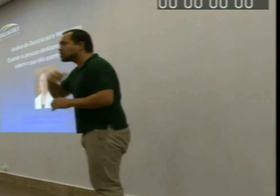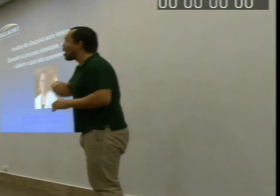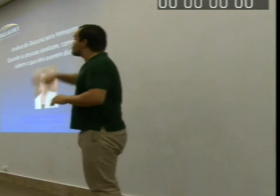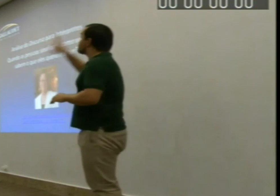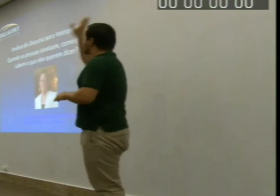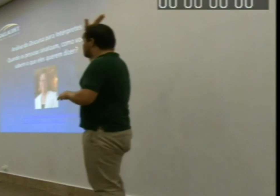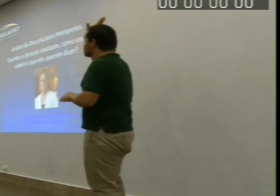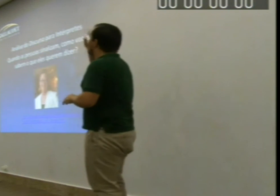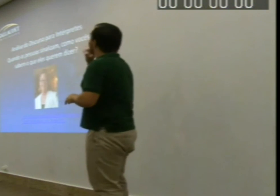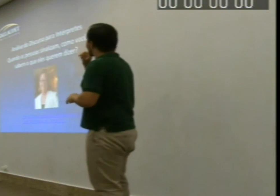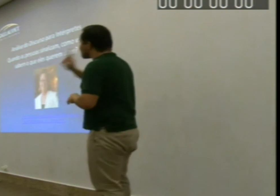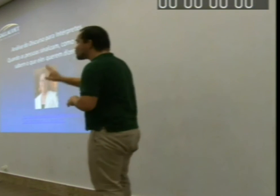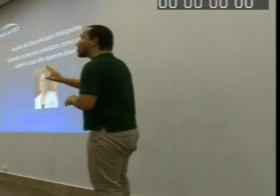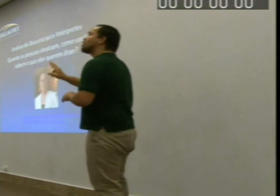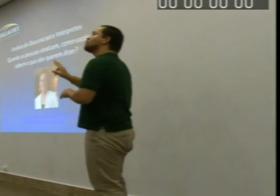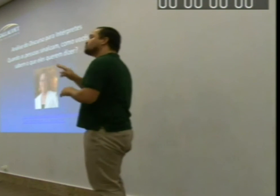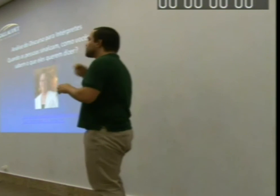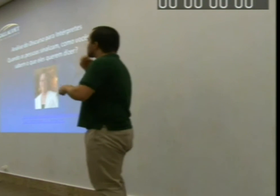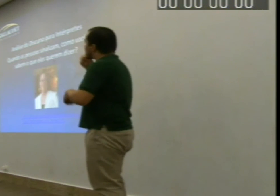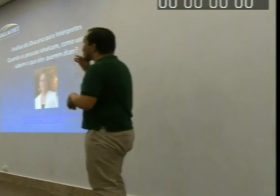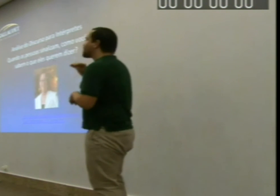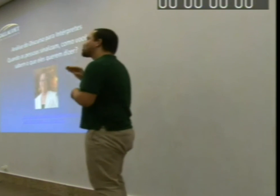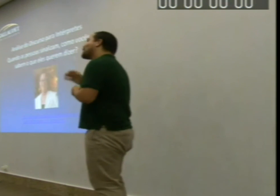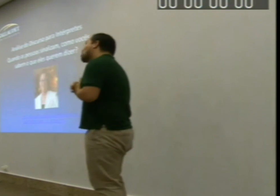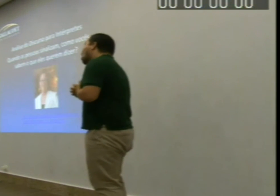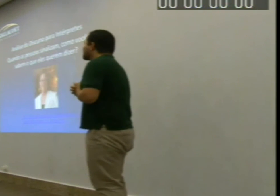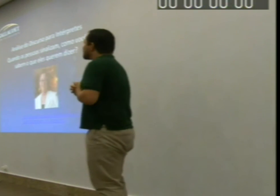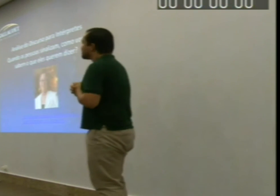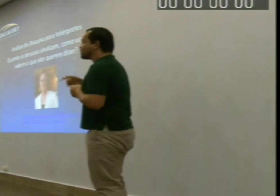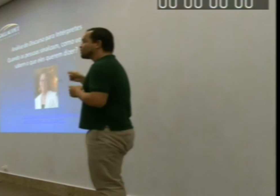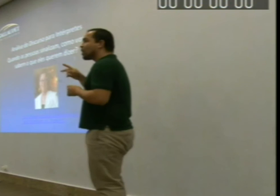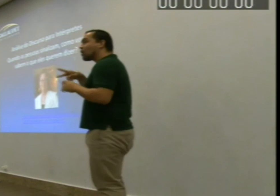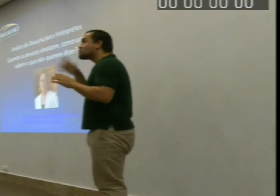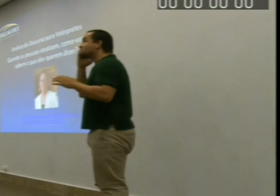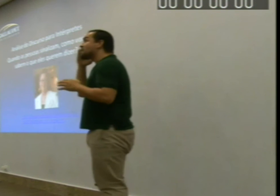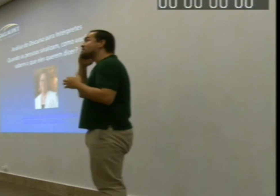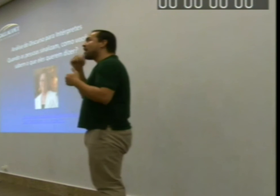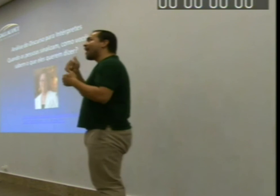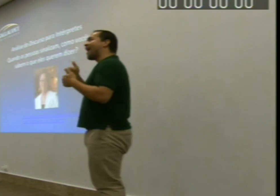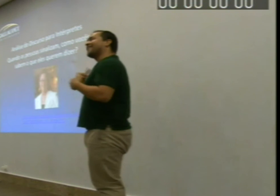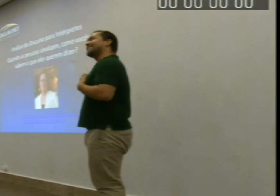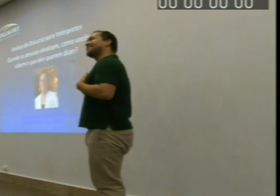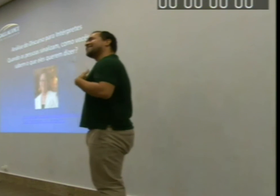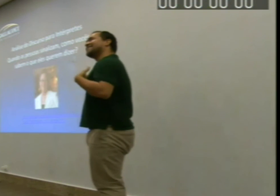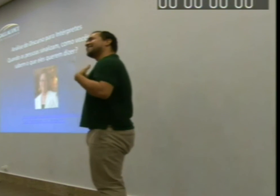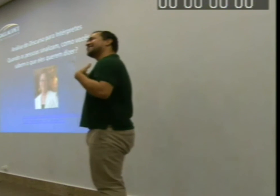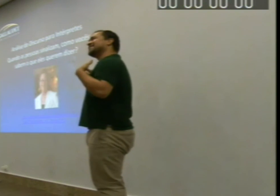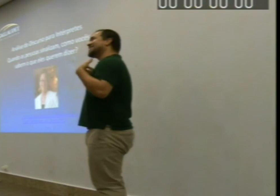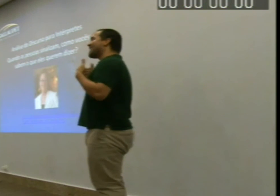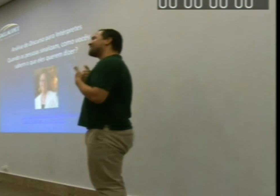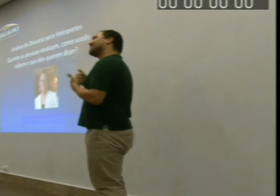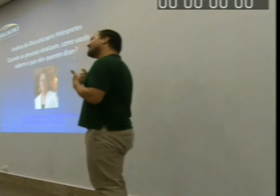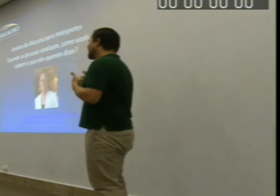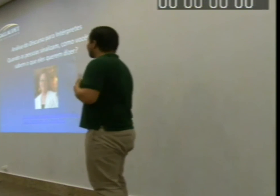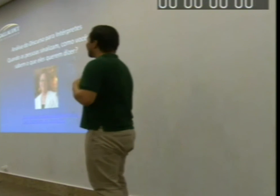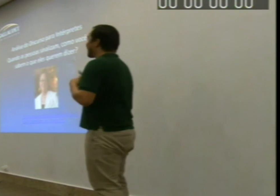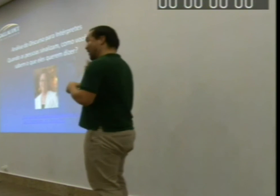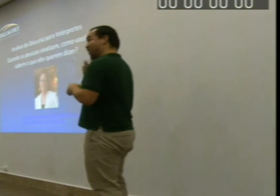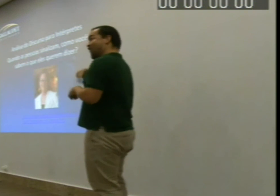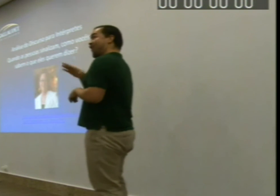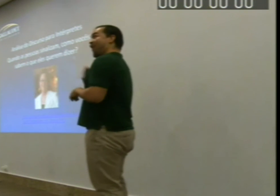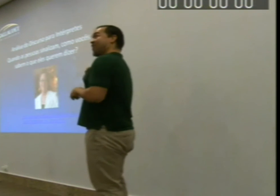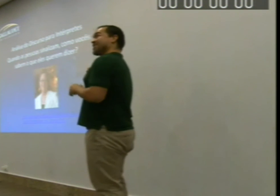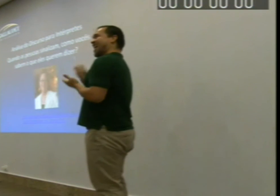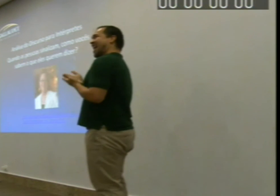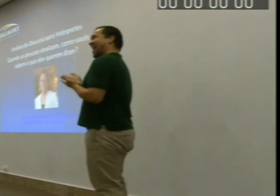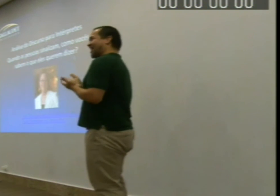e você Ah eu respondi e oralizar não sei o qu o professora entendeu ah eu comecei a sentir